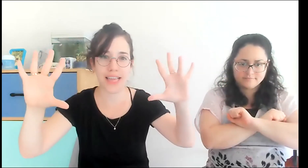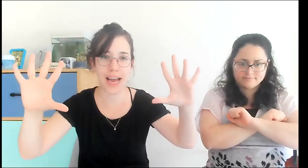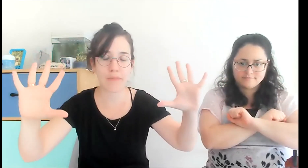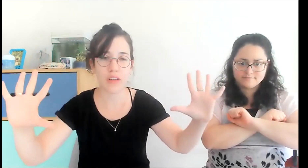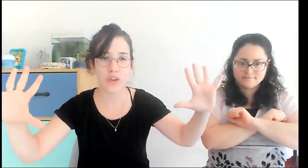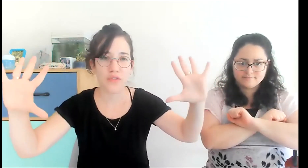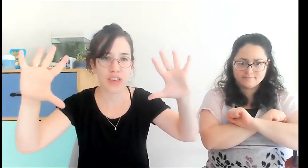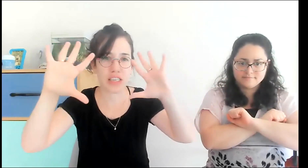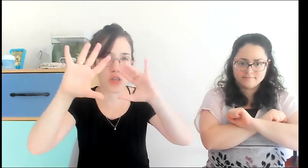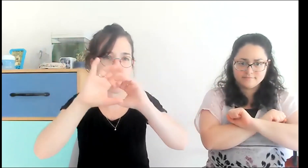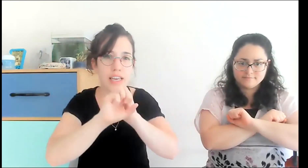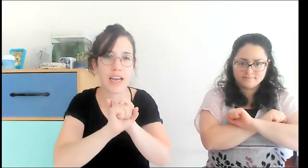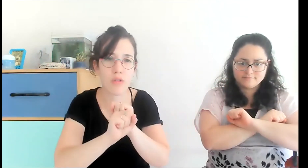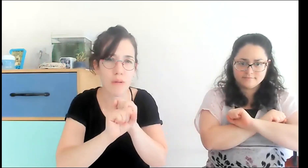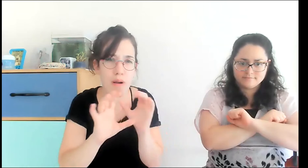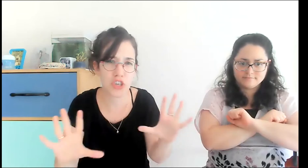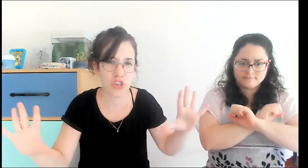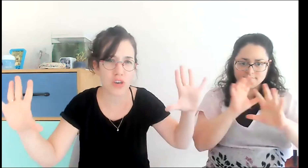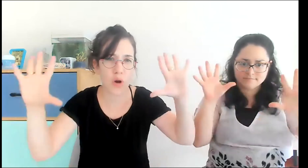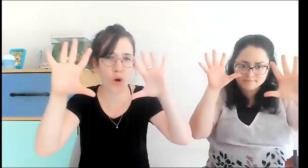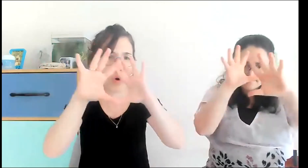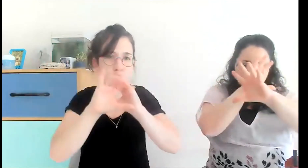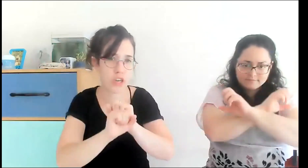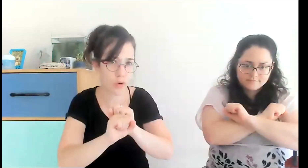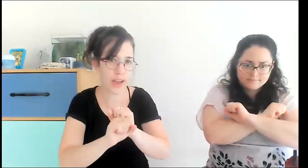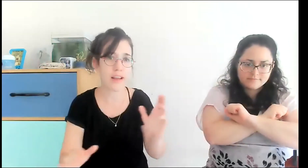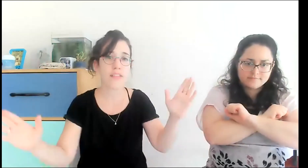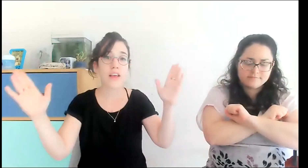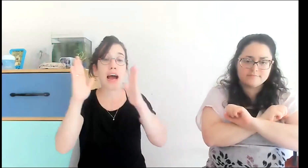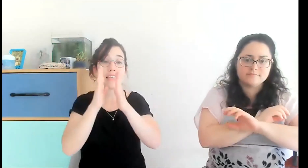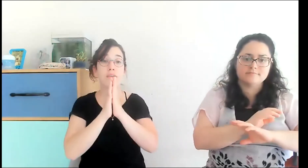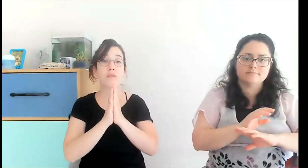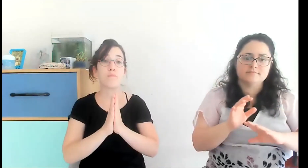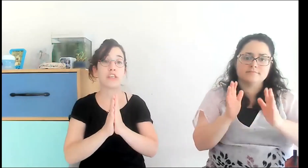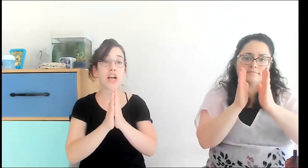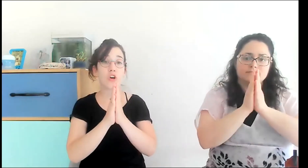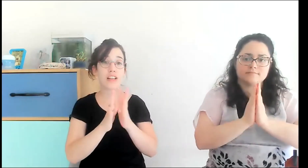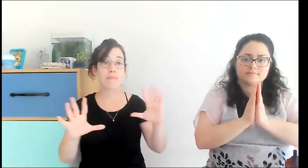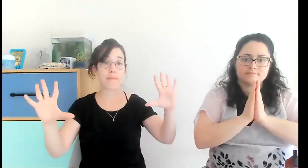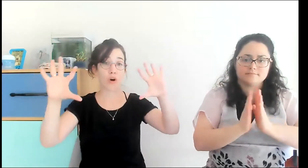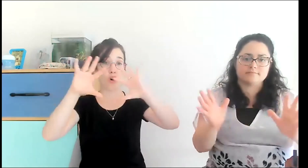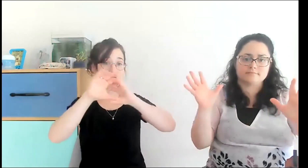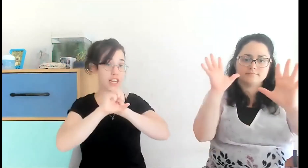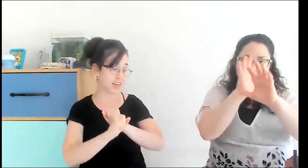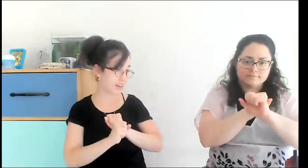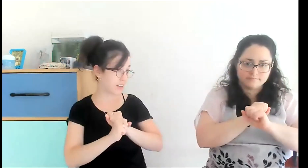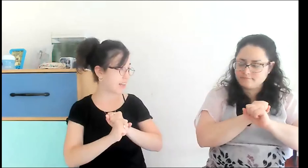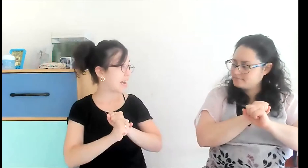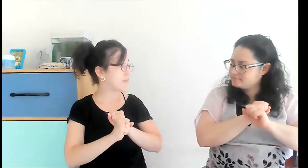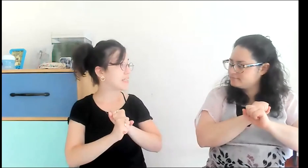הידיים, ואני סוגרת אותן ממש חושך, אוקיי? אז משאלות ליבי בחושך, אני